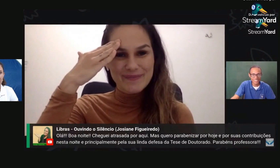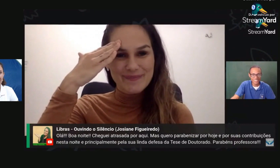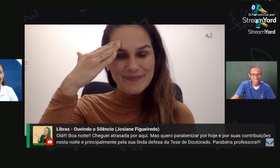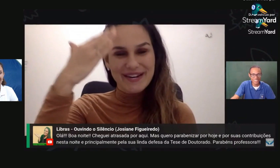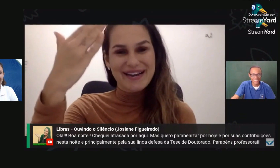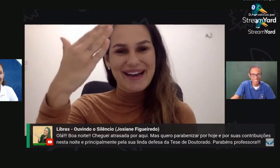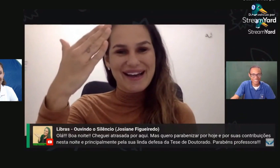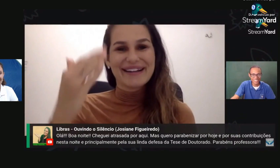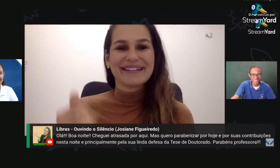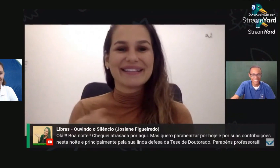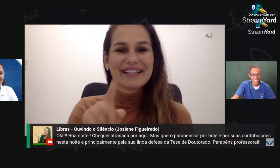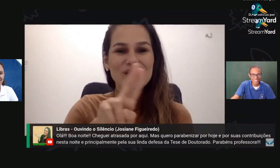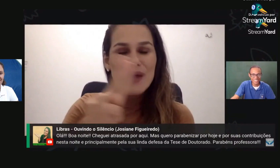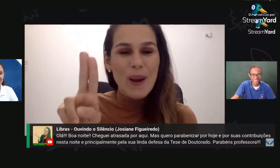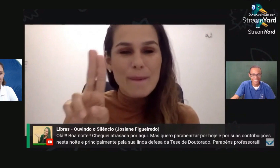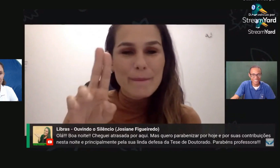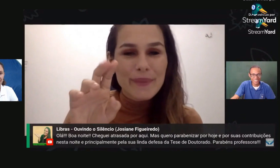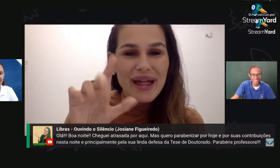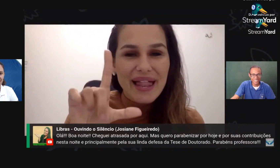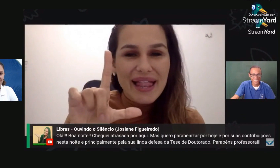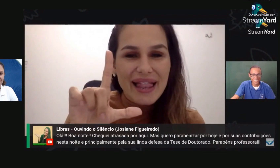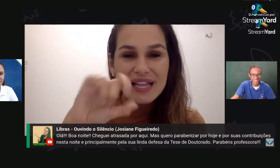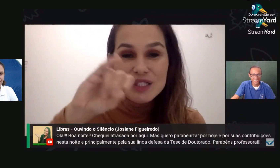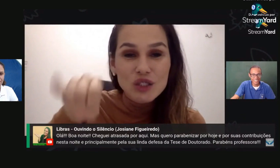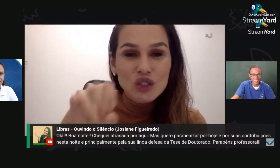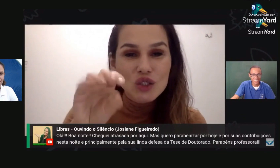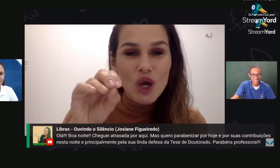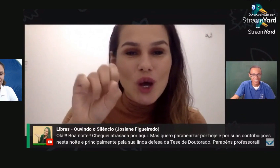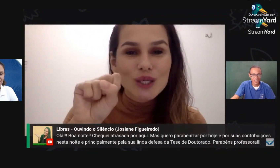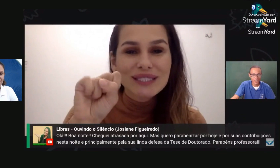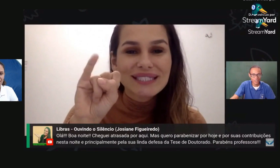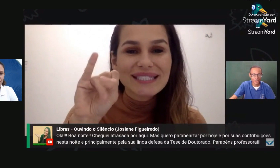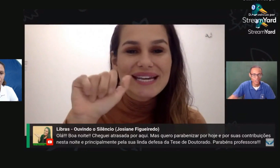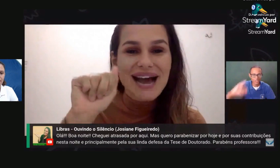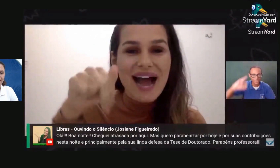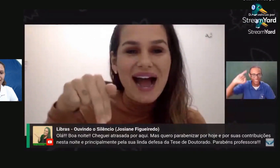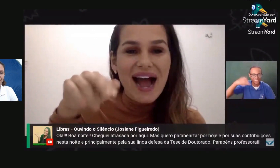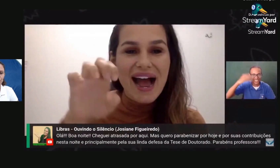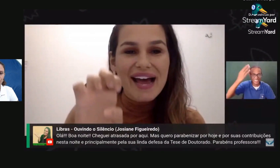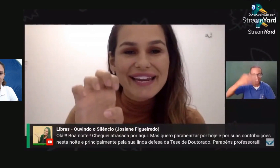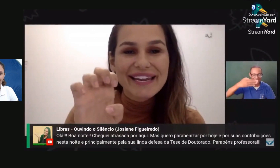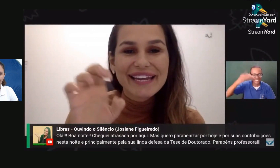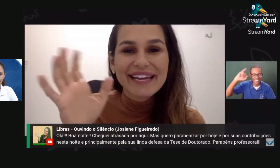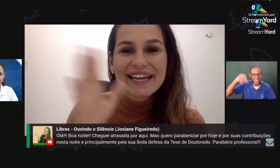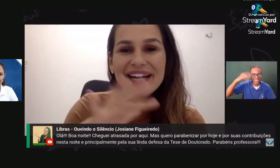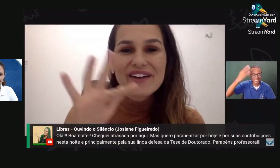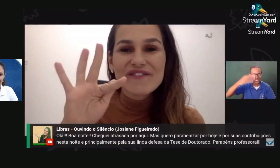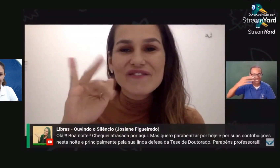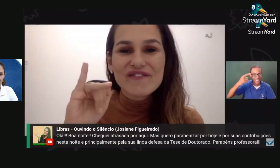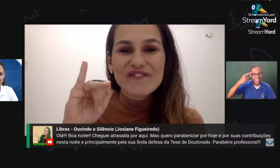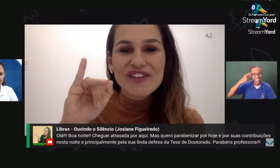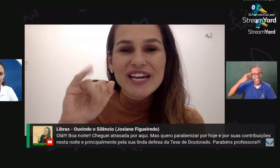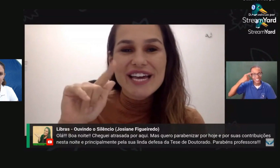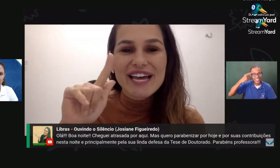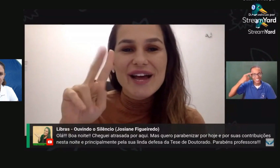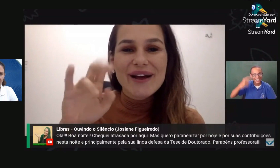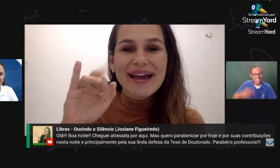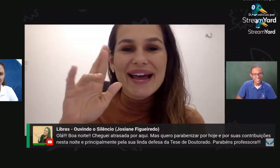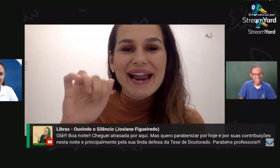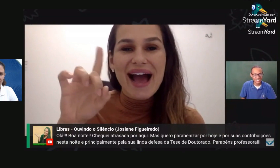Muito obrigada. Obrigada. Obrigada, Josiane. Esse é o